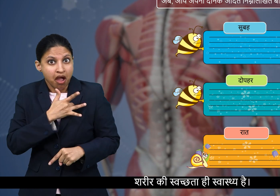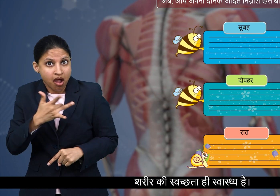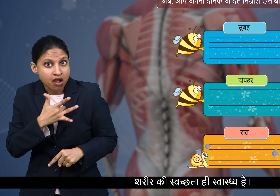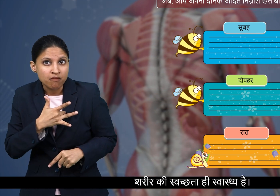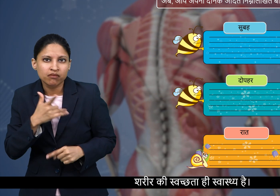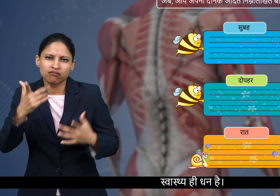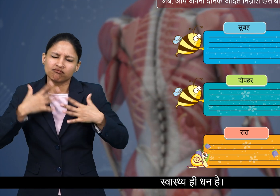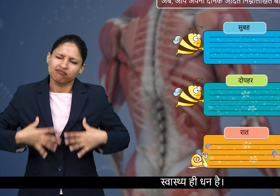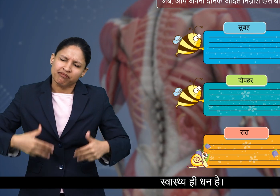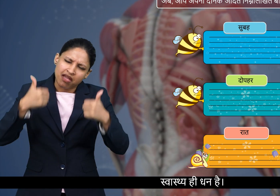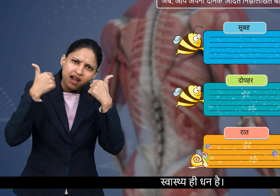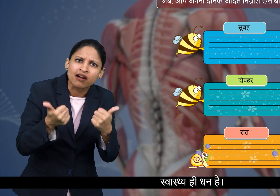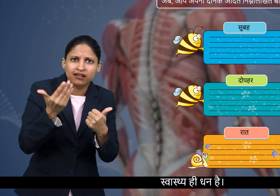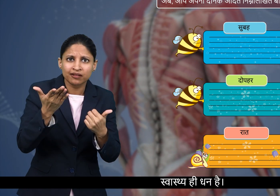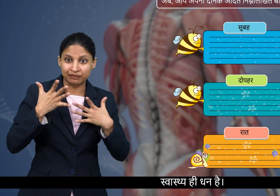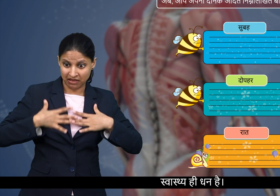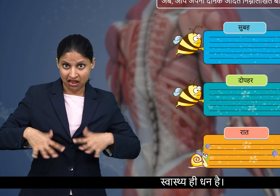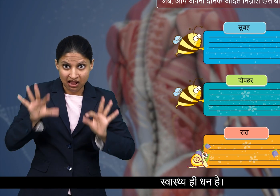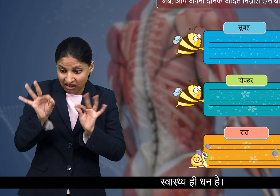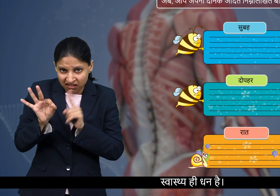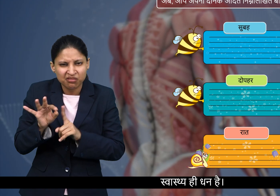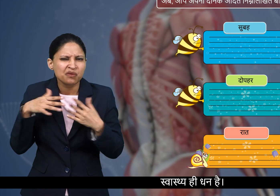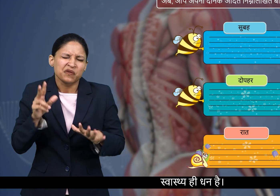है। स्वास्थ्य ही धन है।